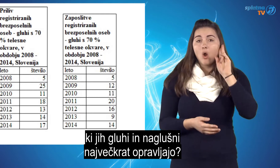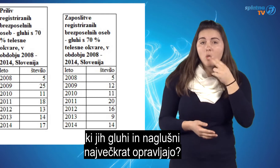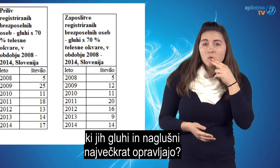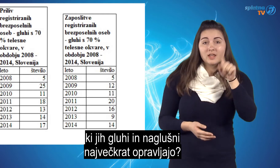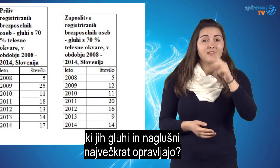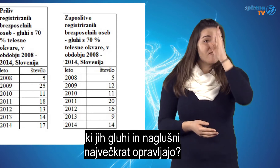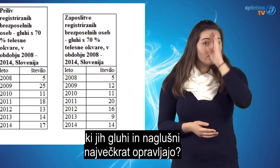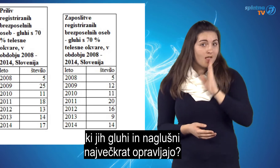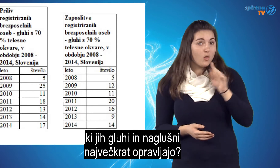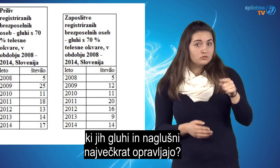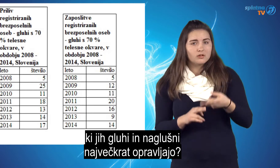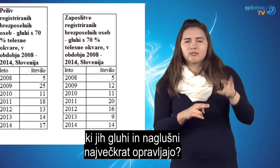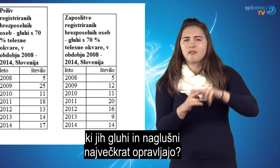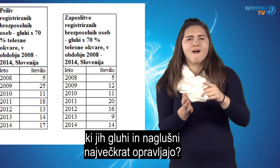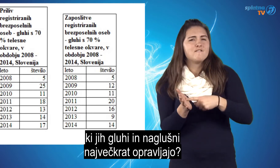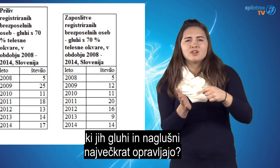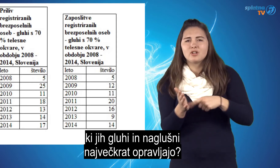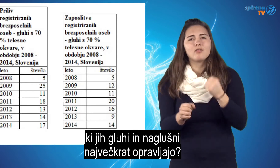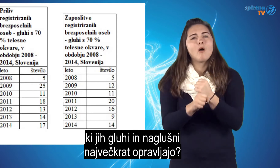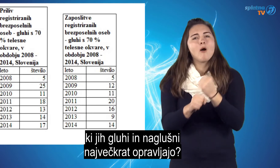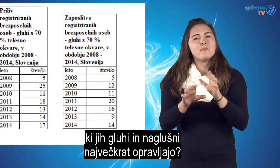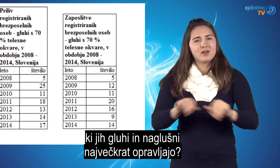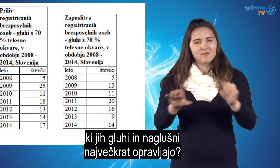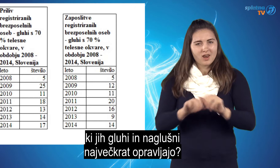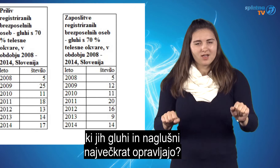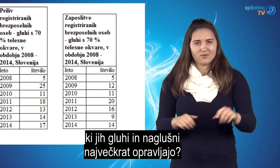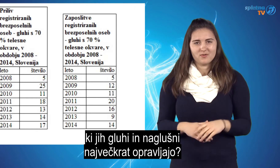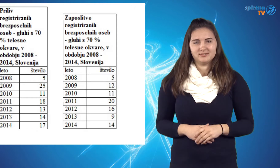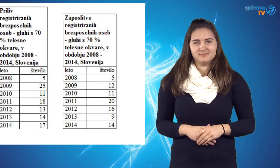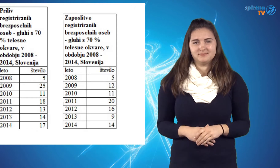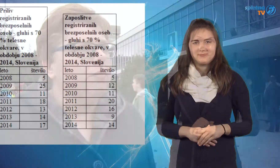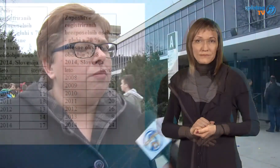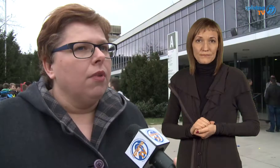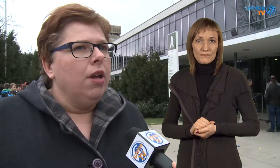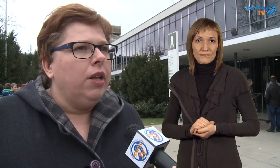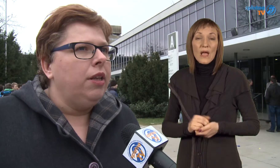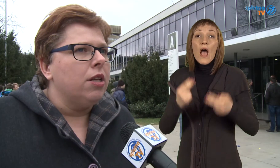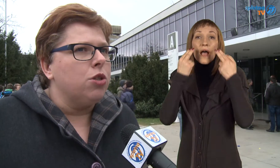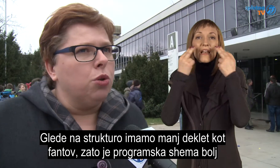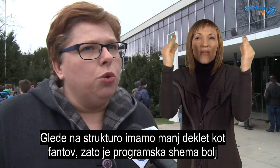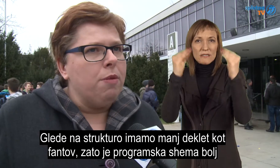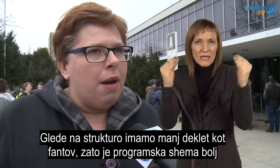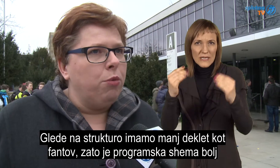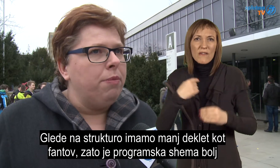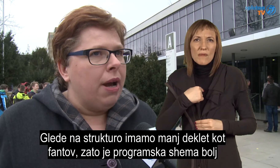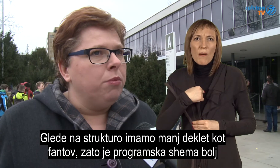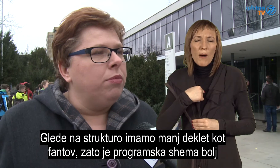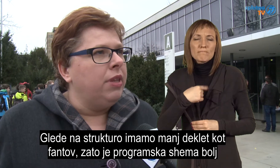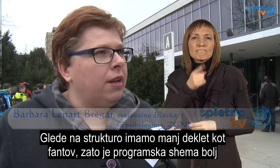največkrat opravljajo? Glede na strukturo imamo mi manj deklet